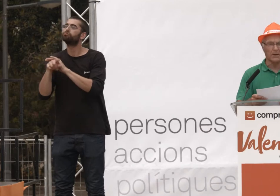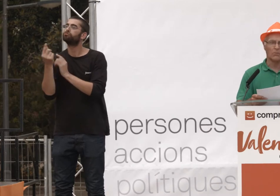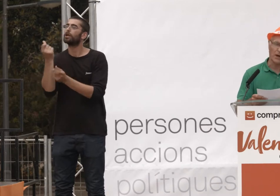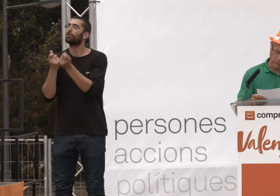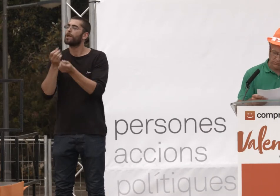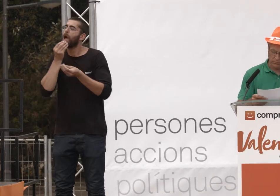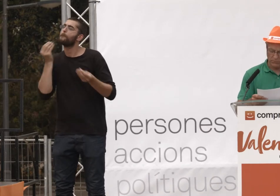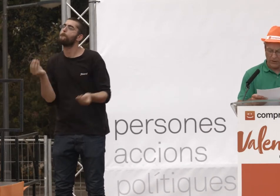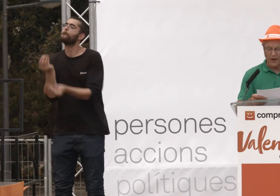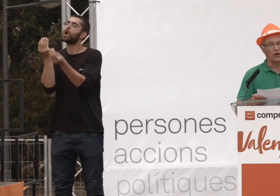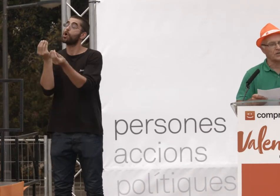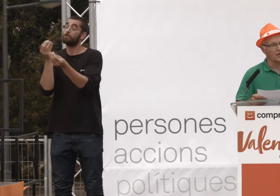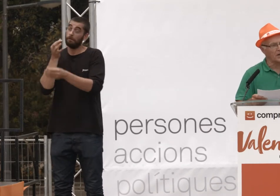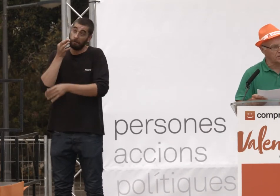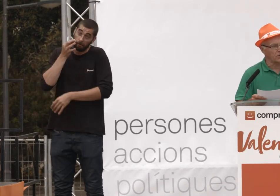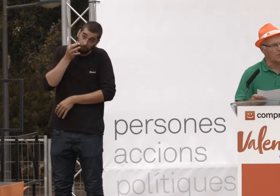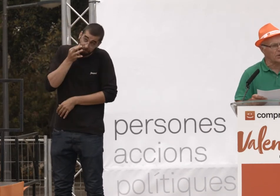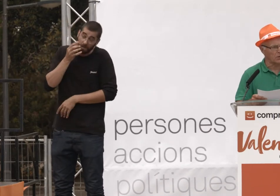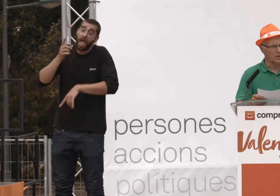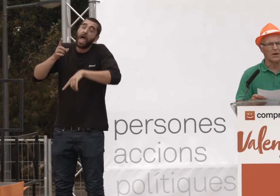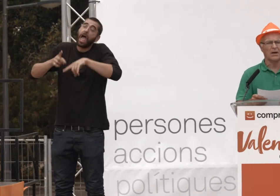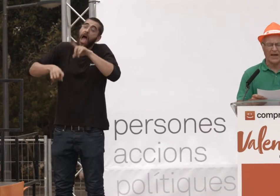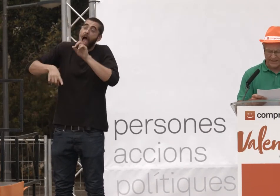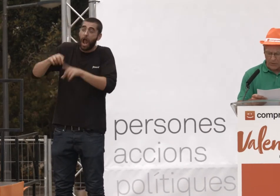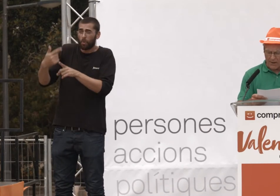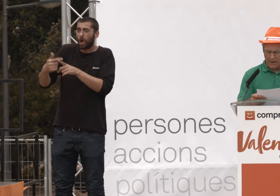econòmicament. Bueno, alguna cosa sí que la gestiona millor.